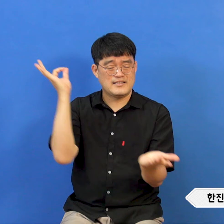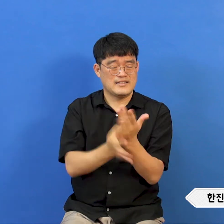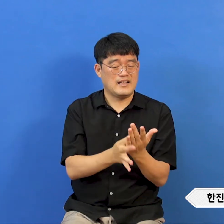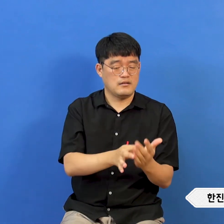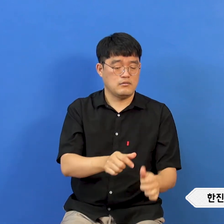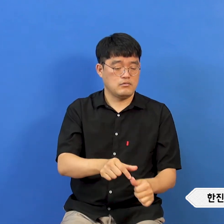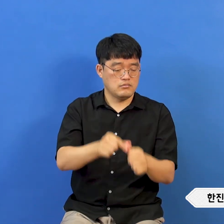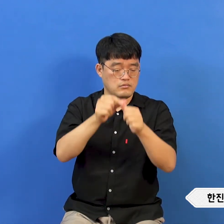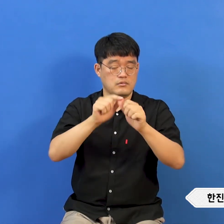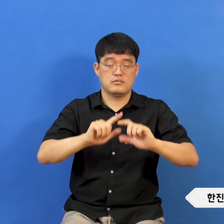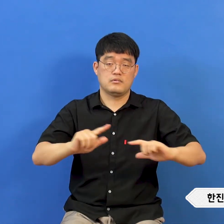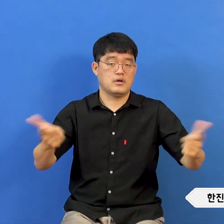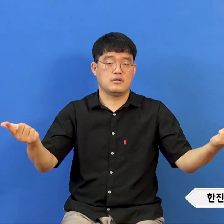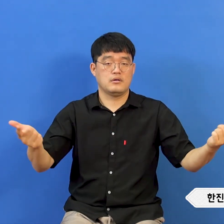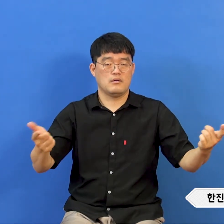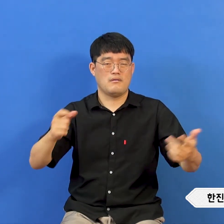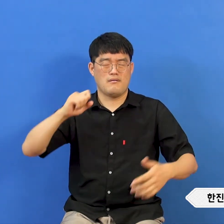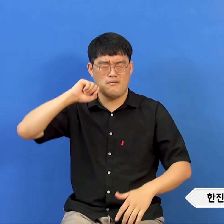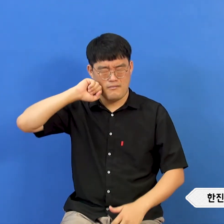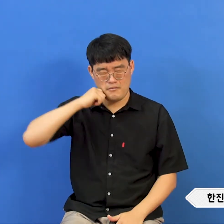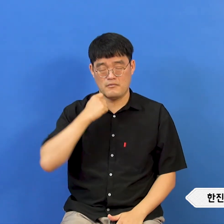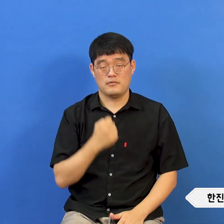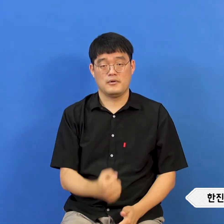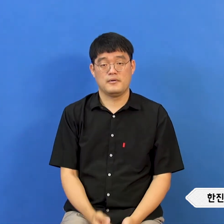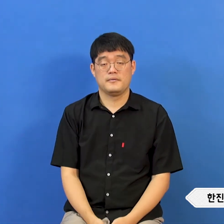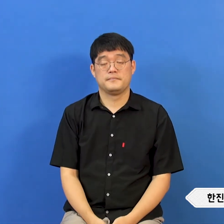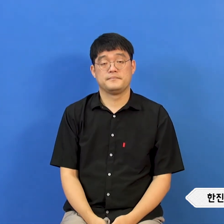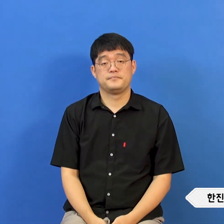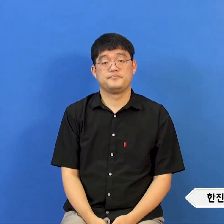구원이 아닙니다. 어려운 것입니다.